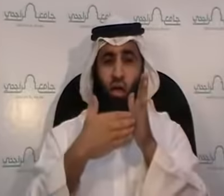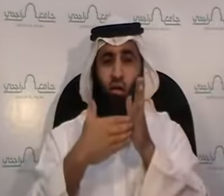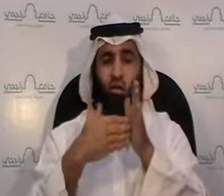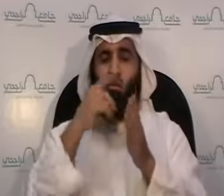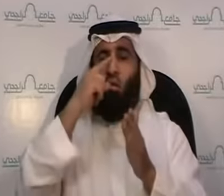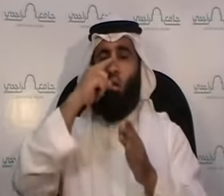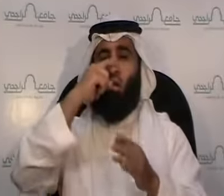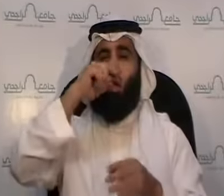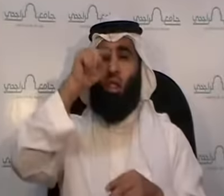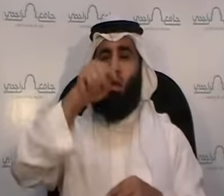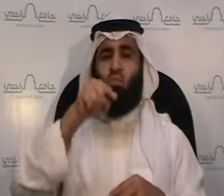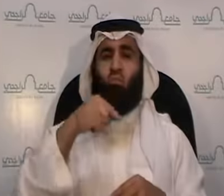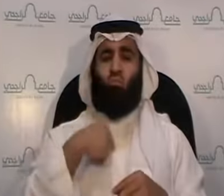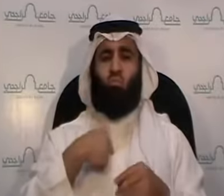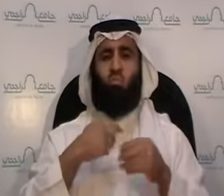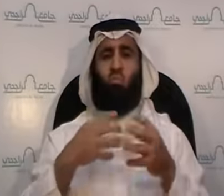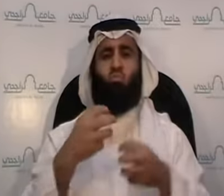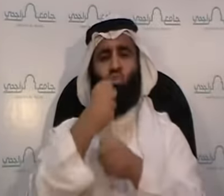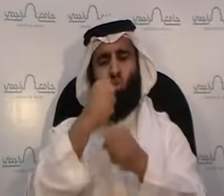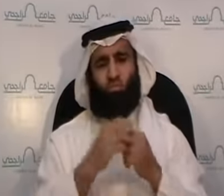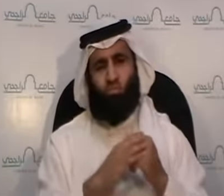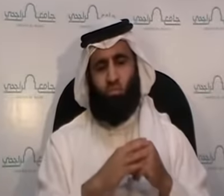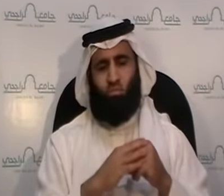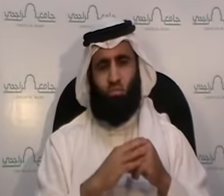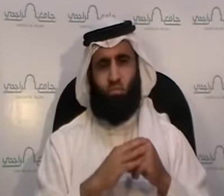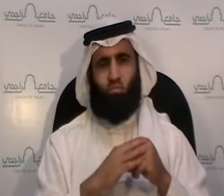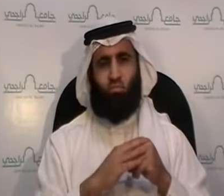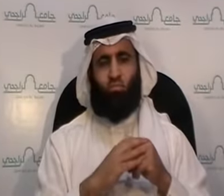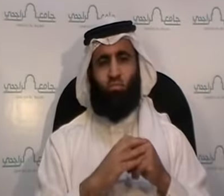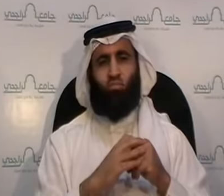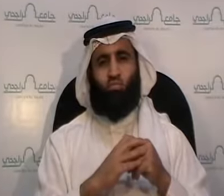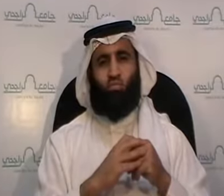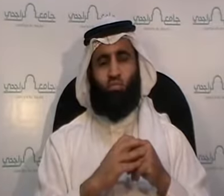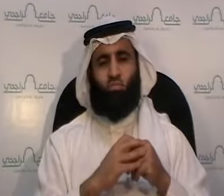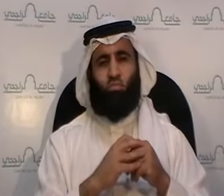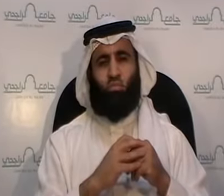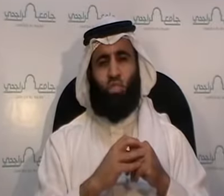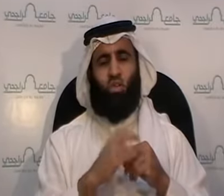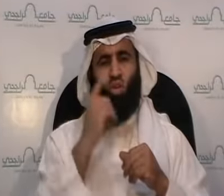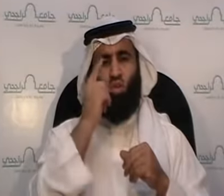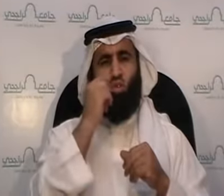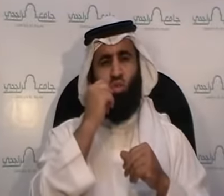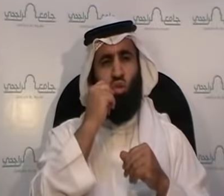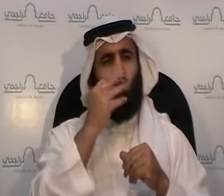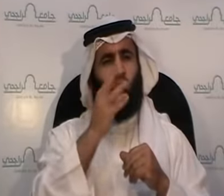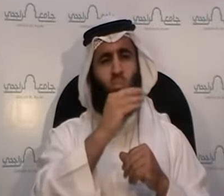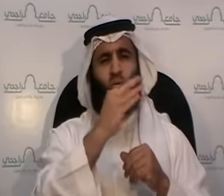عاجلا أو آجلا. لقد بلغ أولئك في السفاهة غايتها، وركبوا من